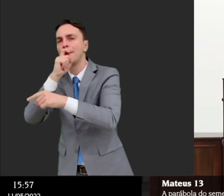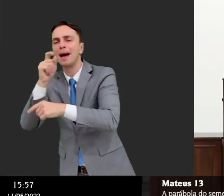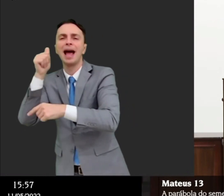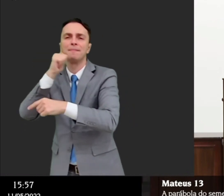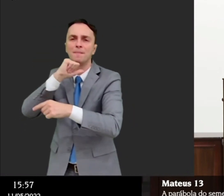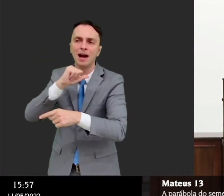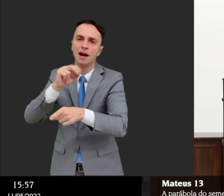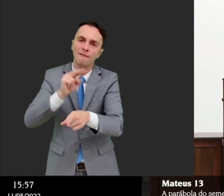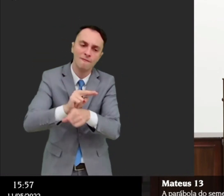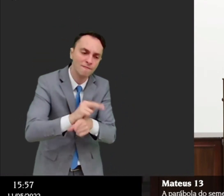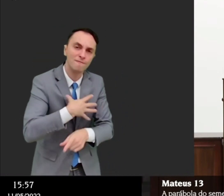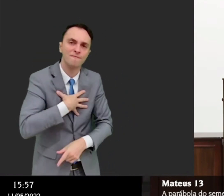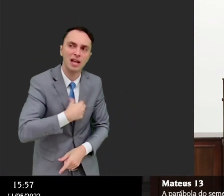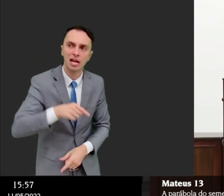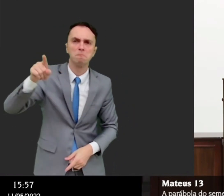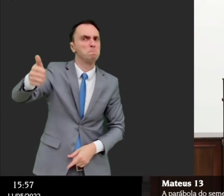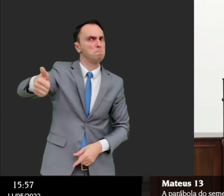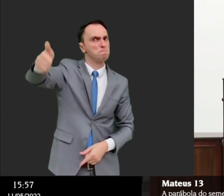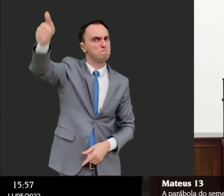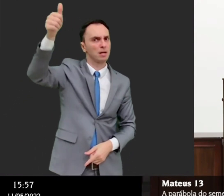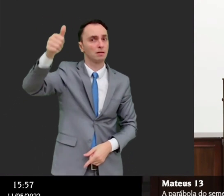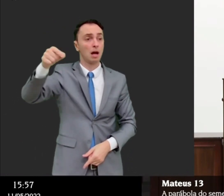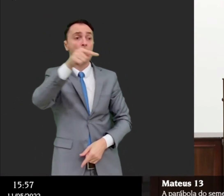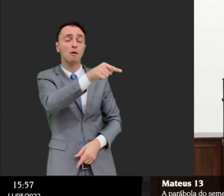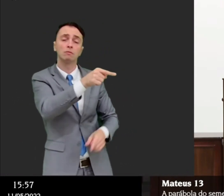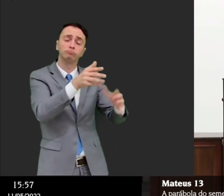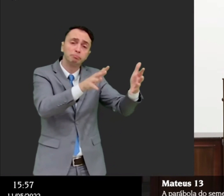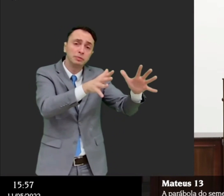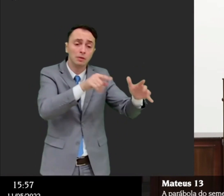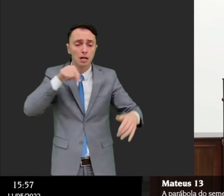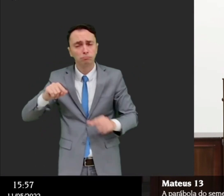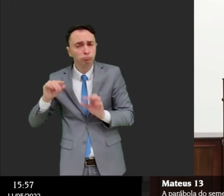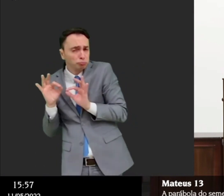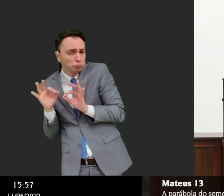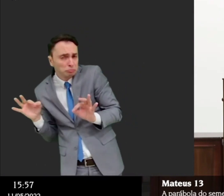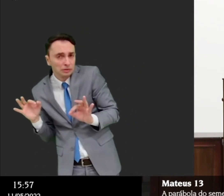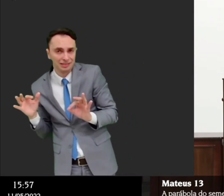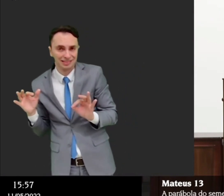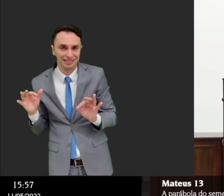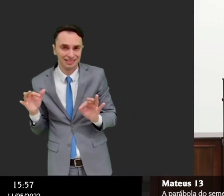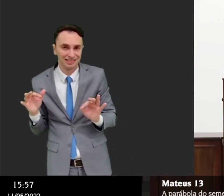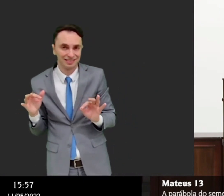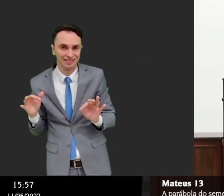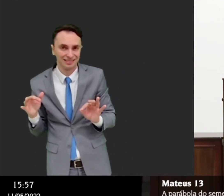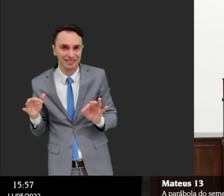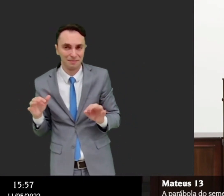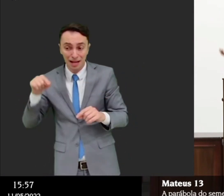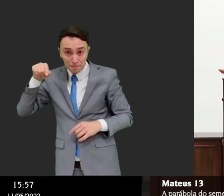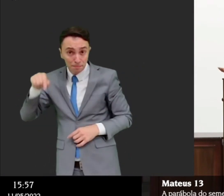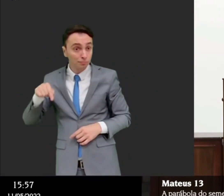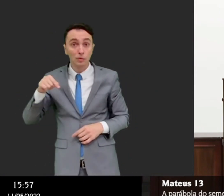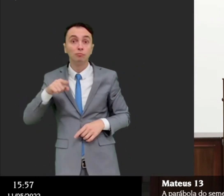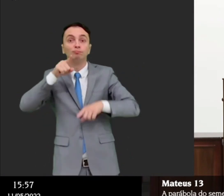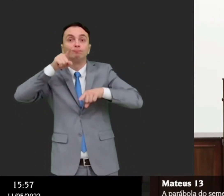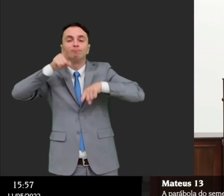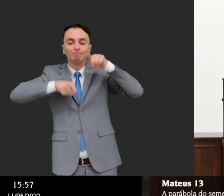Irmão, cresce, cresceu e tem terra. E tem fruto na sua terra para